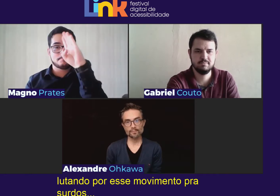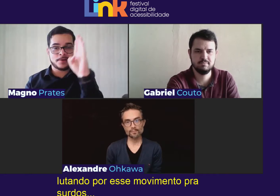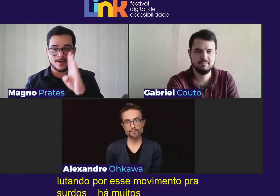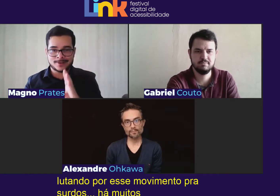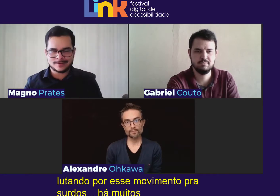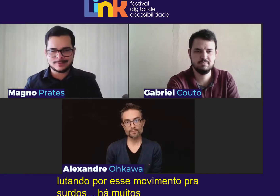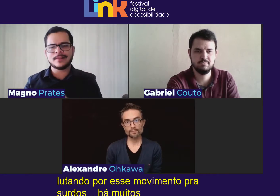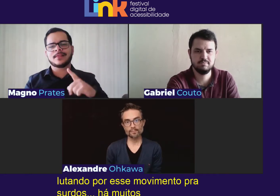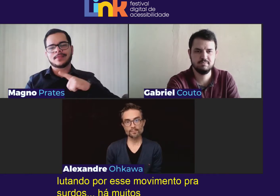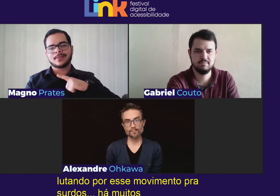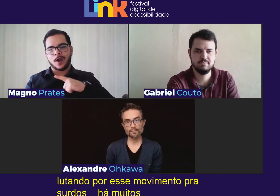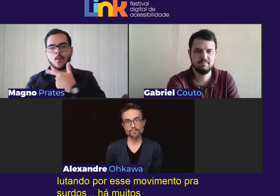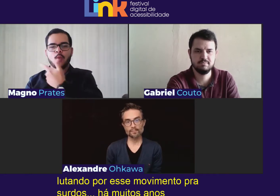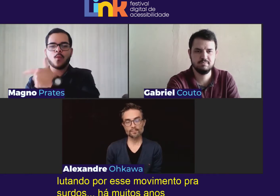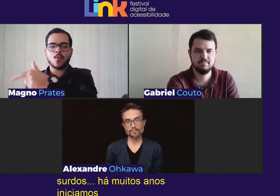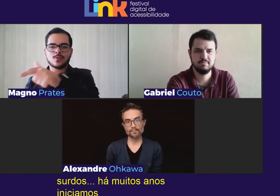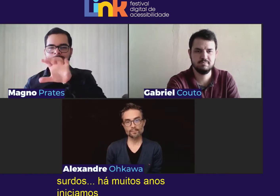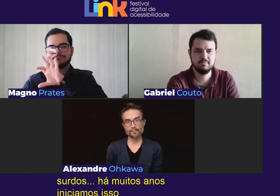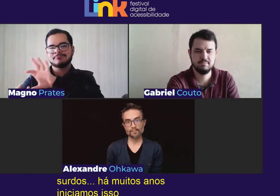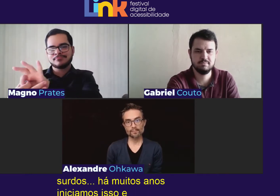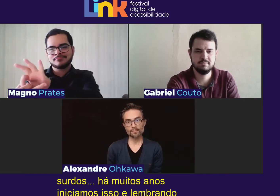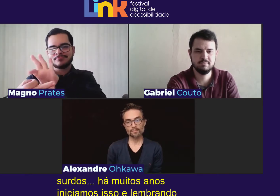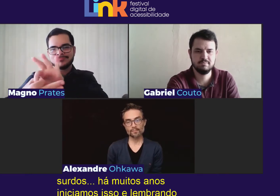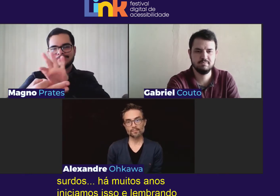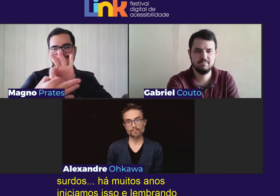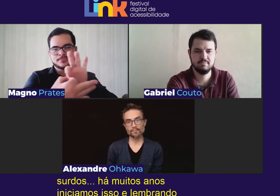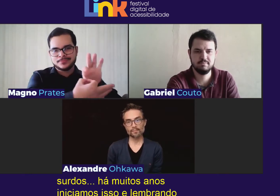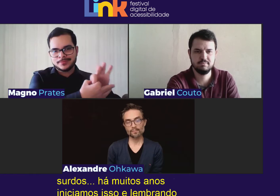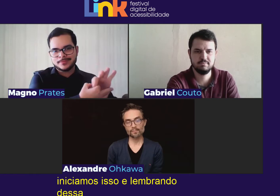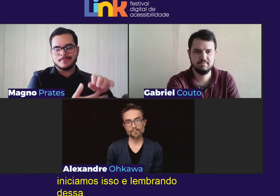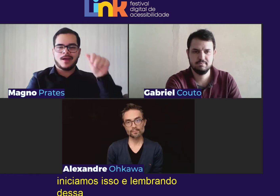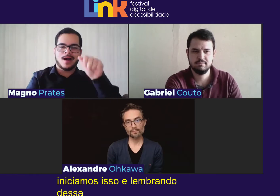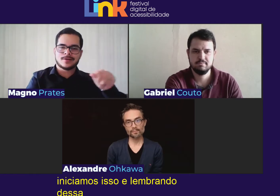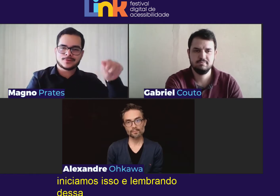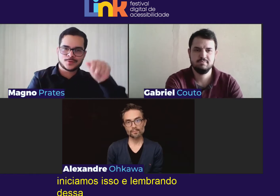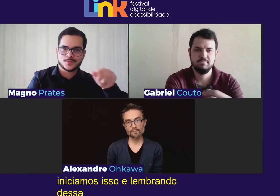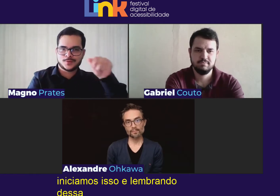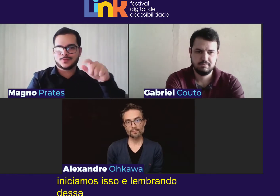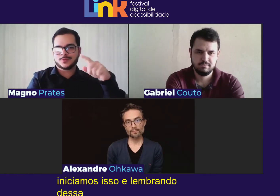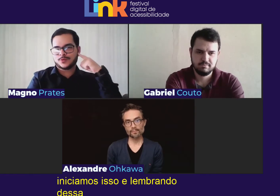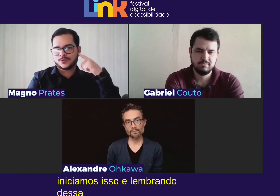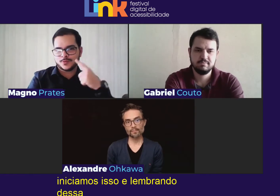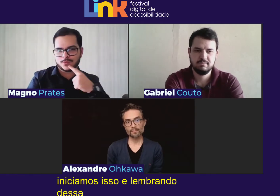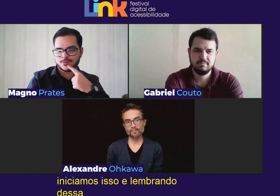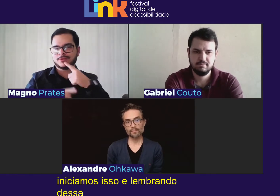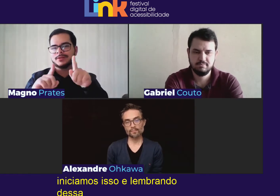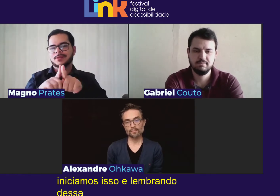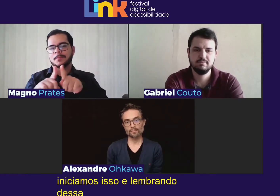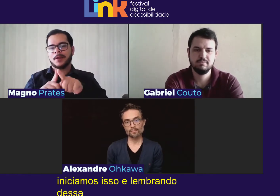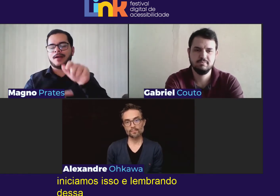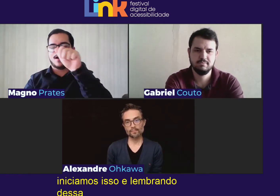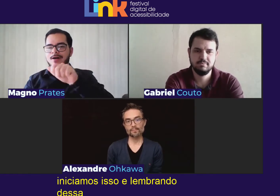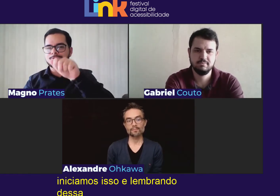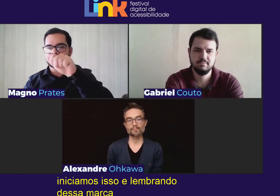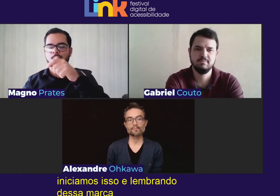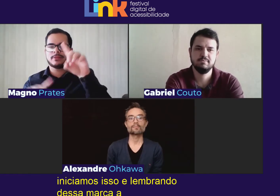lembrando dessa marca, a gente pensa que aqui no Brasil, a gente tinha outras associações para surdos,